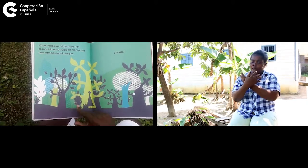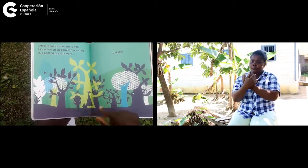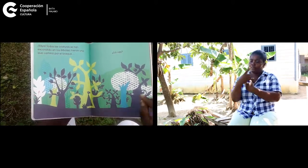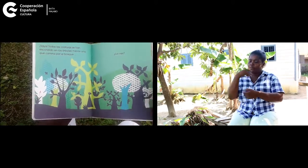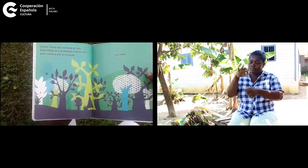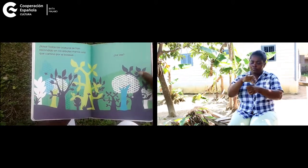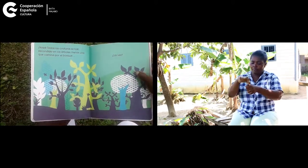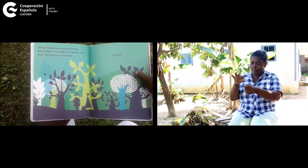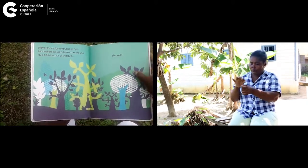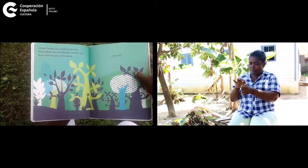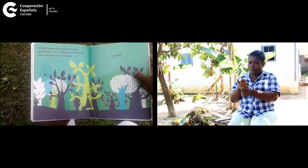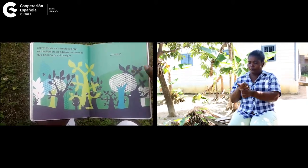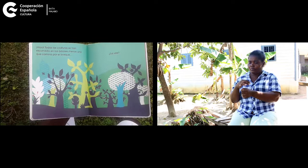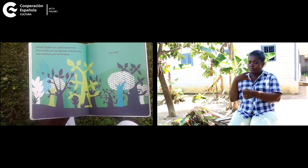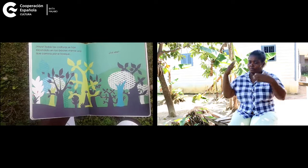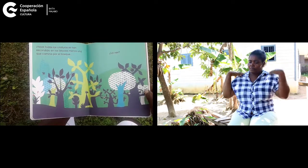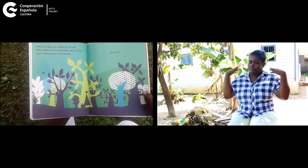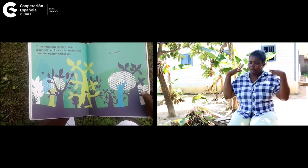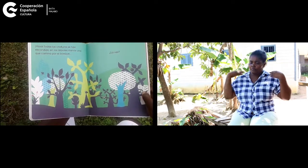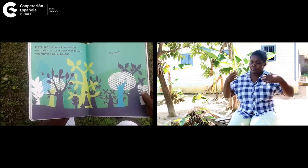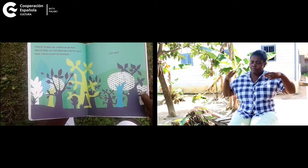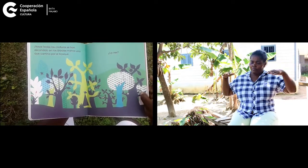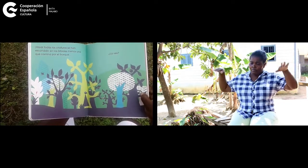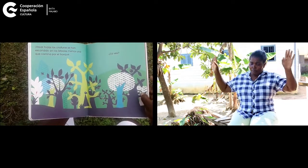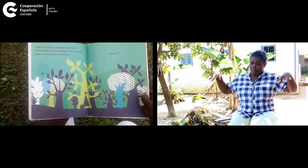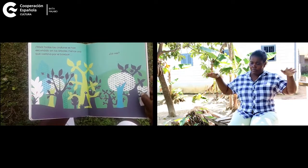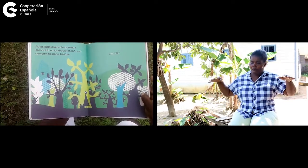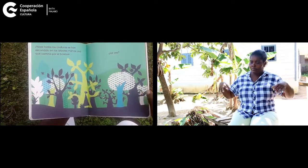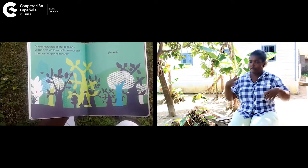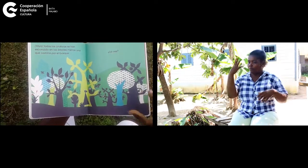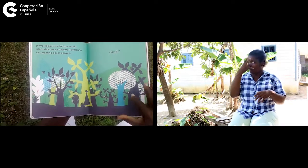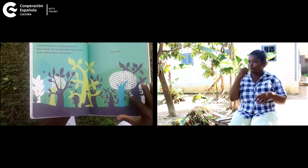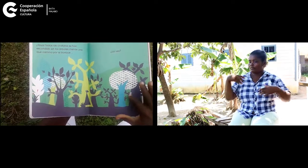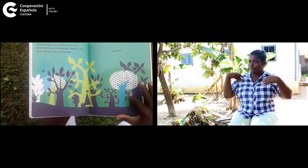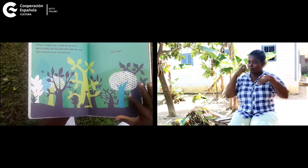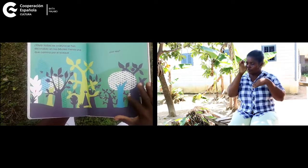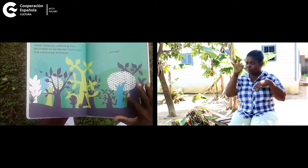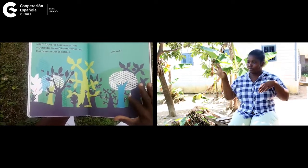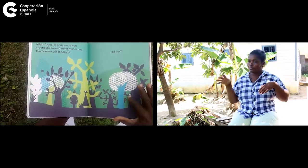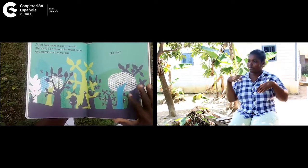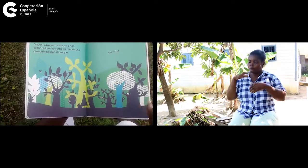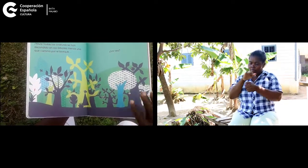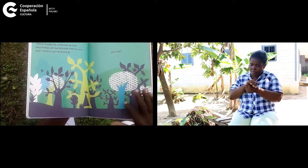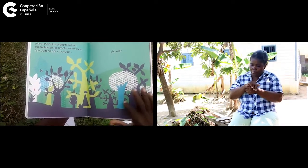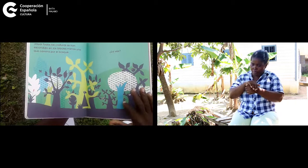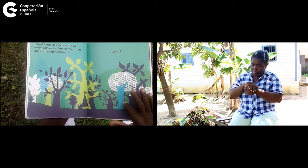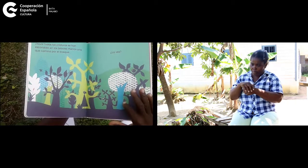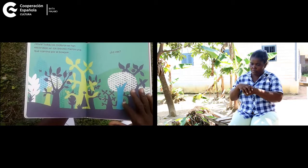mariquita, vemos el padre pájaro, vemos el pavo real presumido, vemos el caracol, vemos al